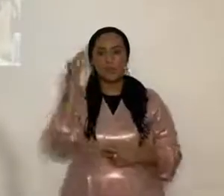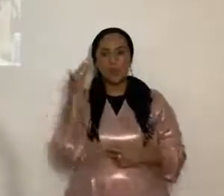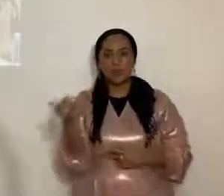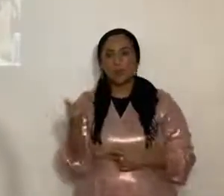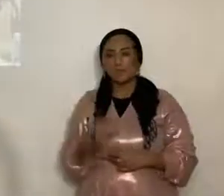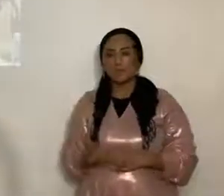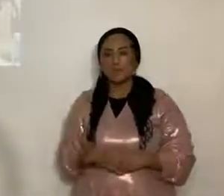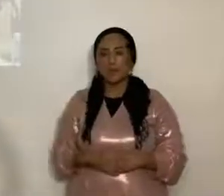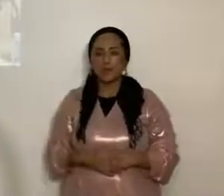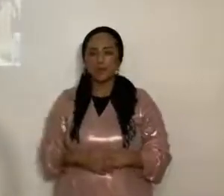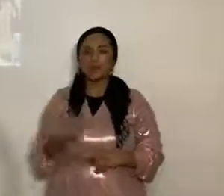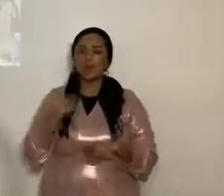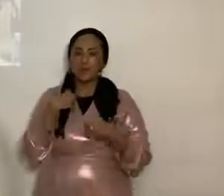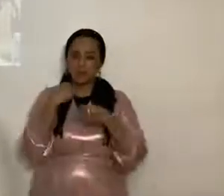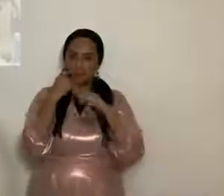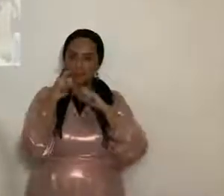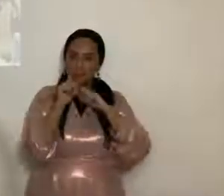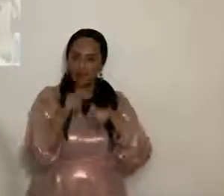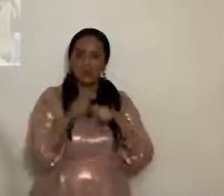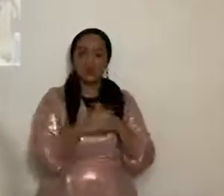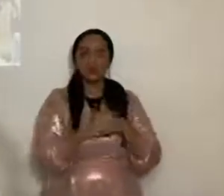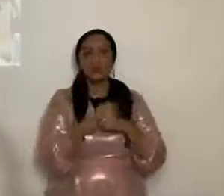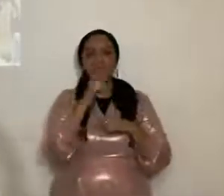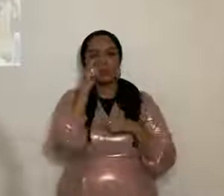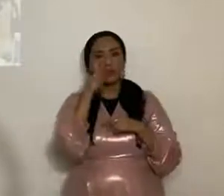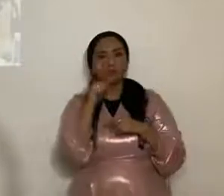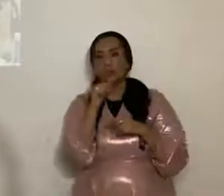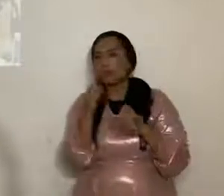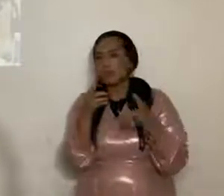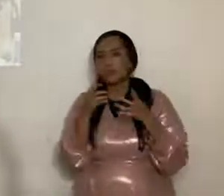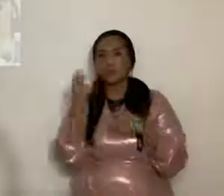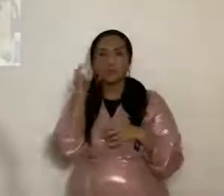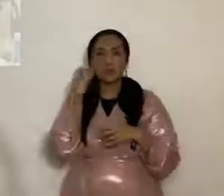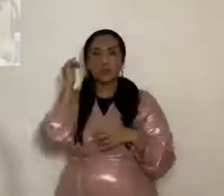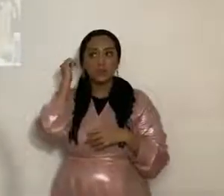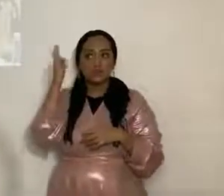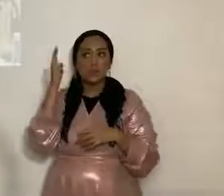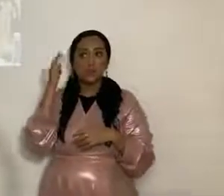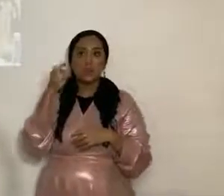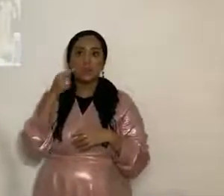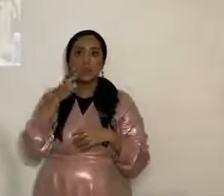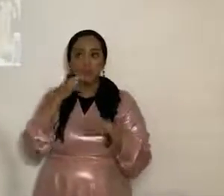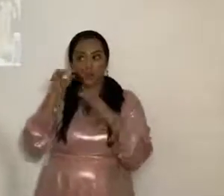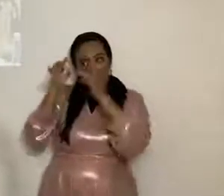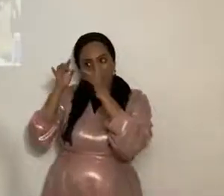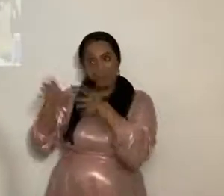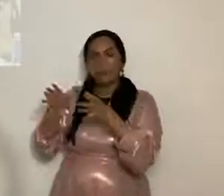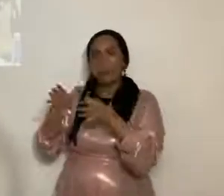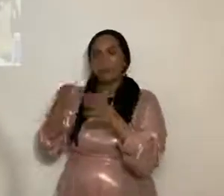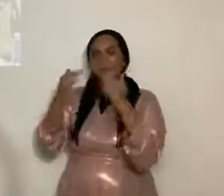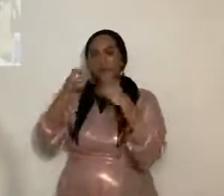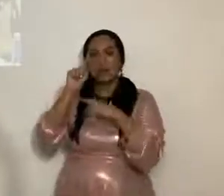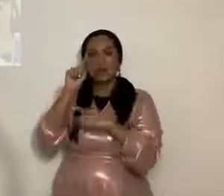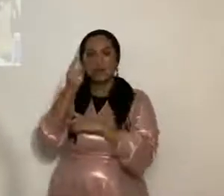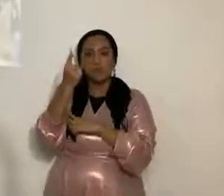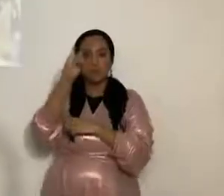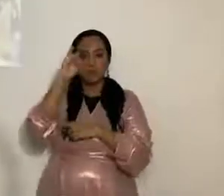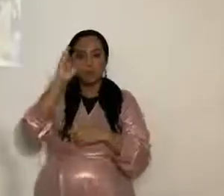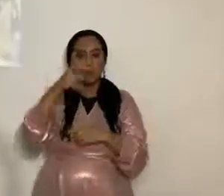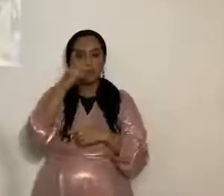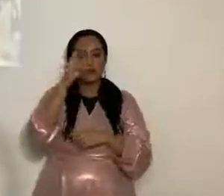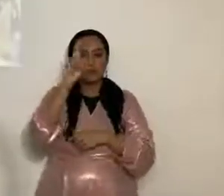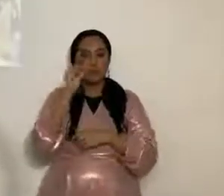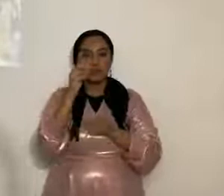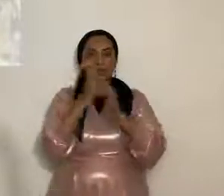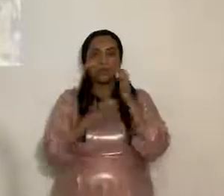qué? Te lo voy a responder. Porque no quieres escuchar a Yahweh, que dice que los aborrezcas. Primera de Juan, capítulo